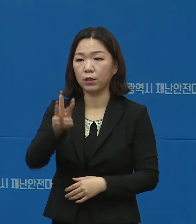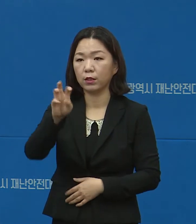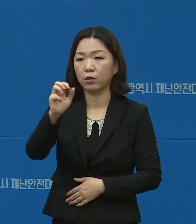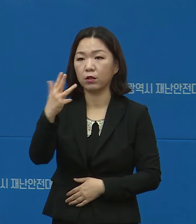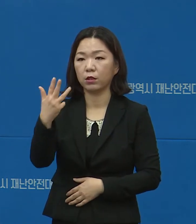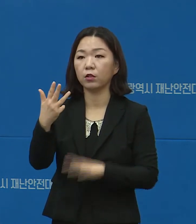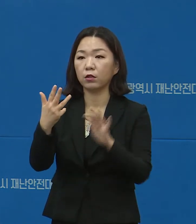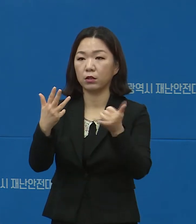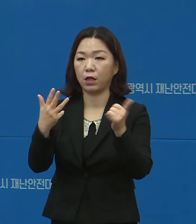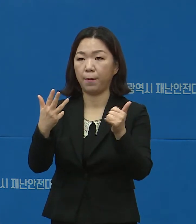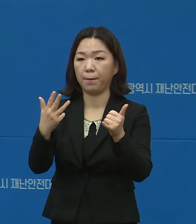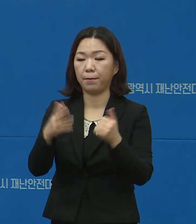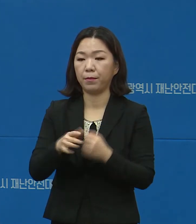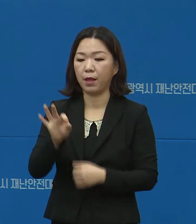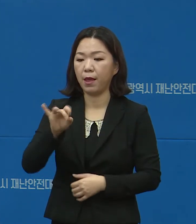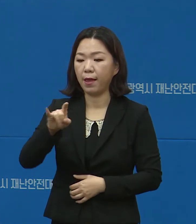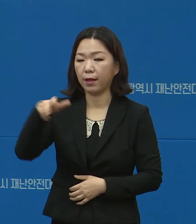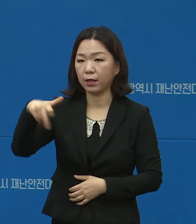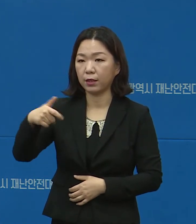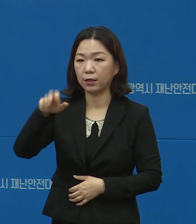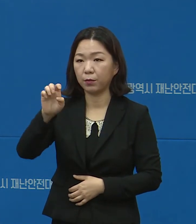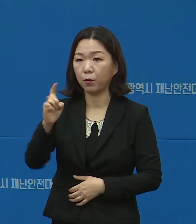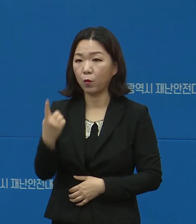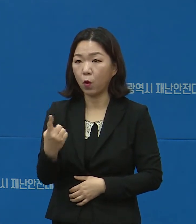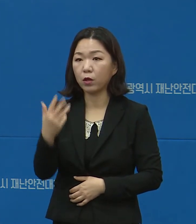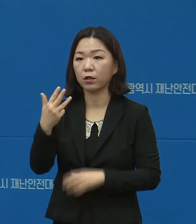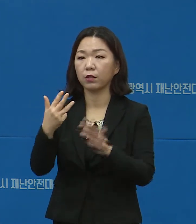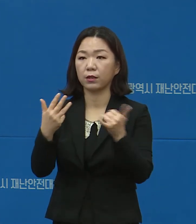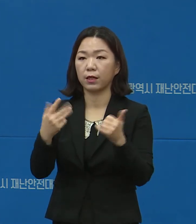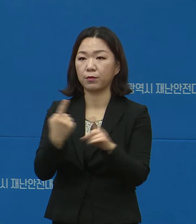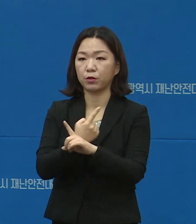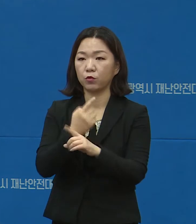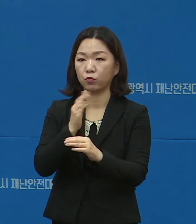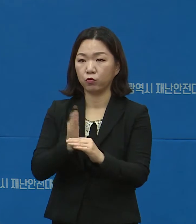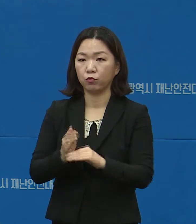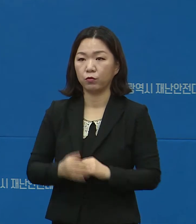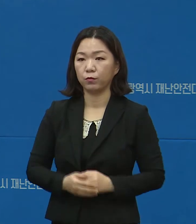38명 계십니다. 에크모 치료도 8명 받고 계십니다.